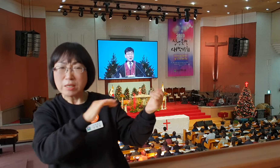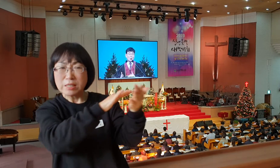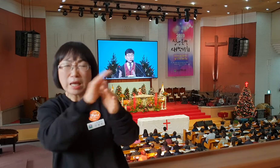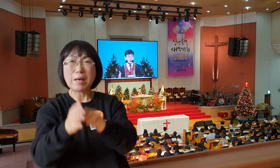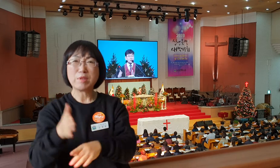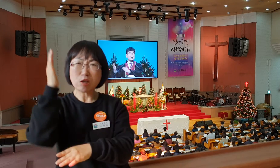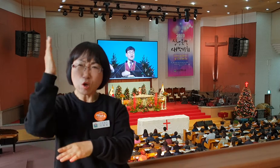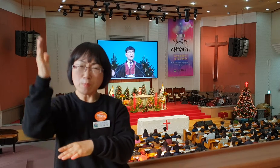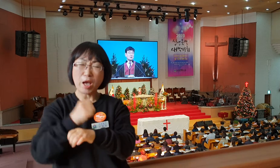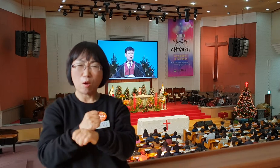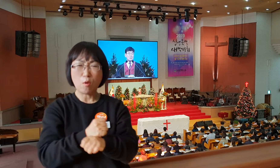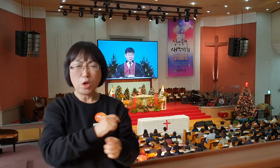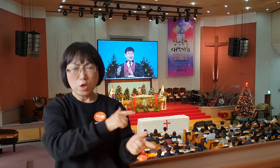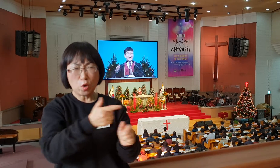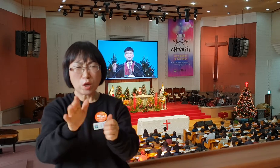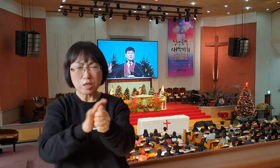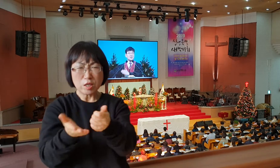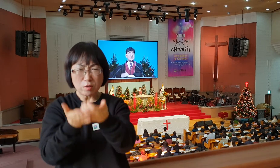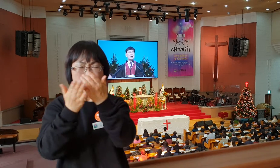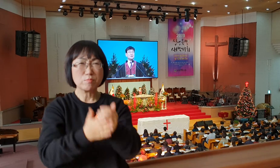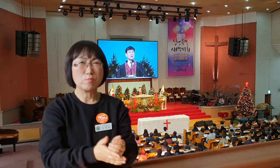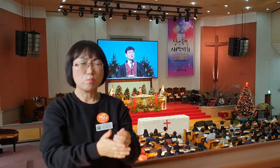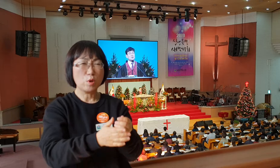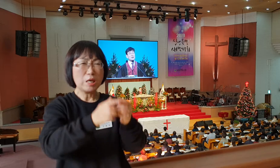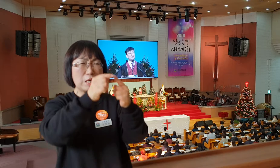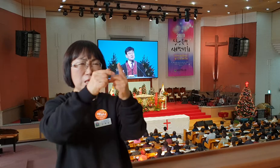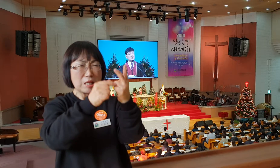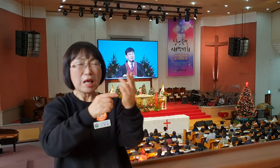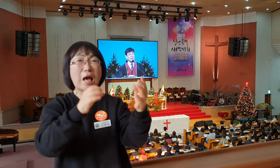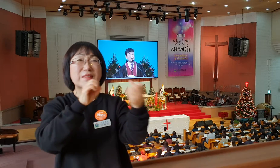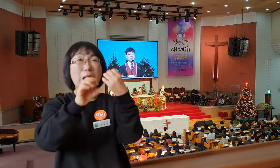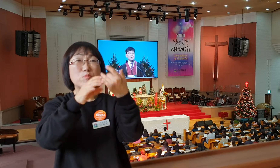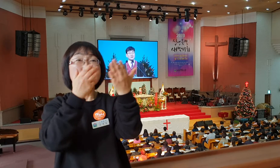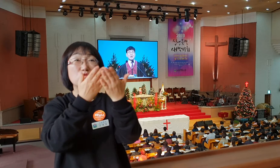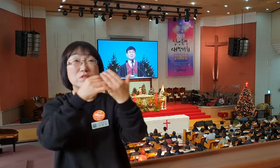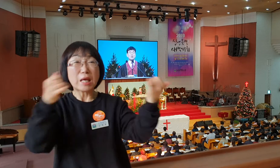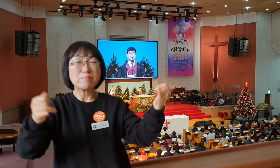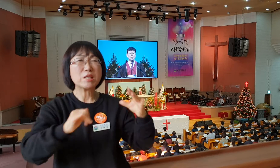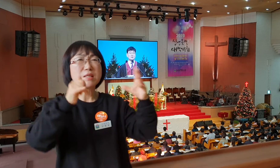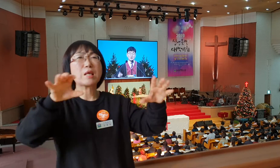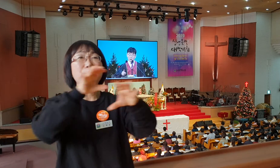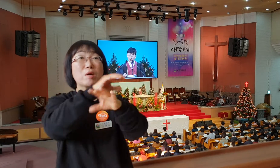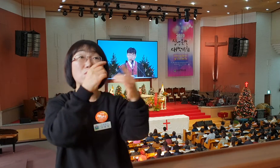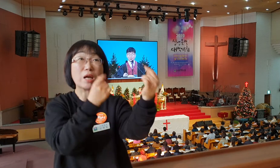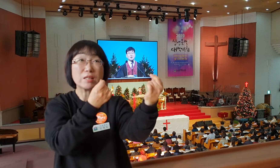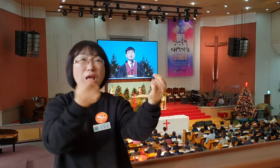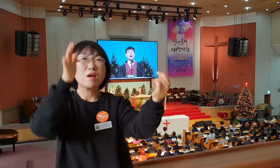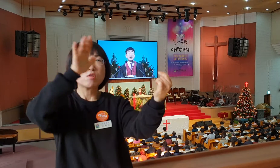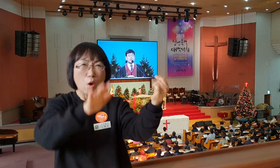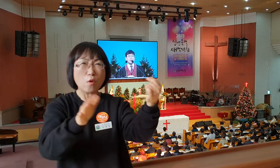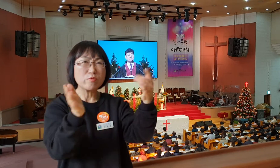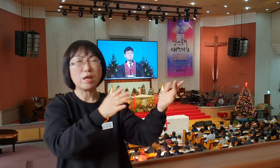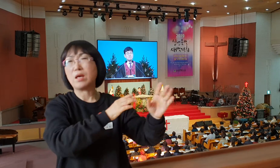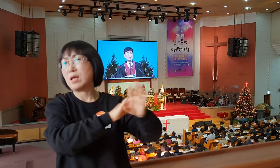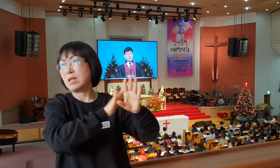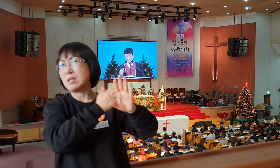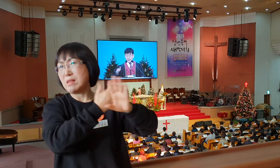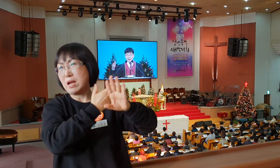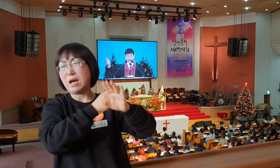브리핑하고 옵션들 제한하고 플랜 APC 만들어낼 수 있는 사람 그 사람들이 세상을 바쁜 것 같죠 그런데 뭐라고요 아니